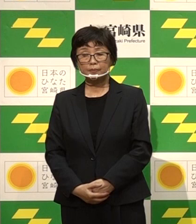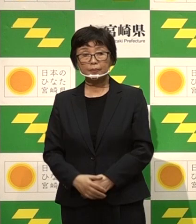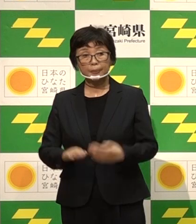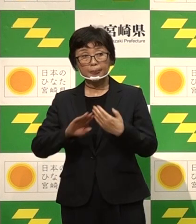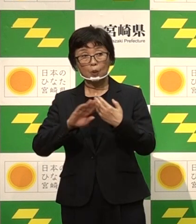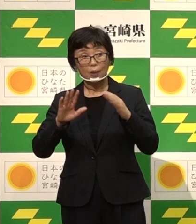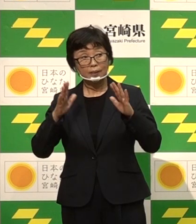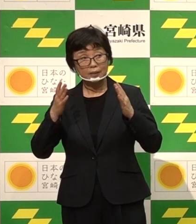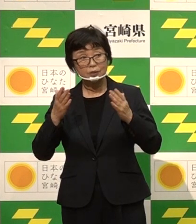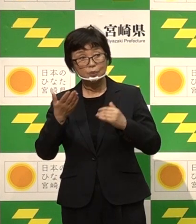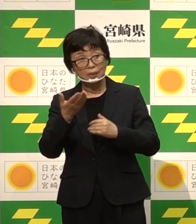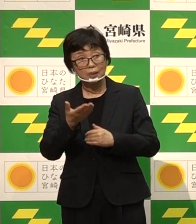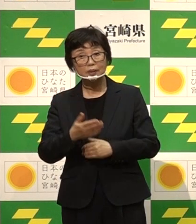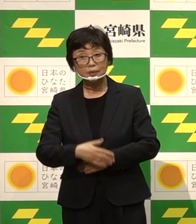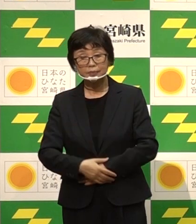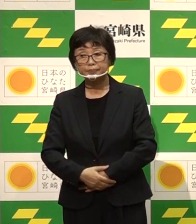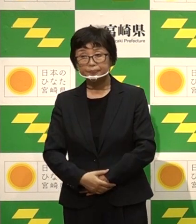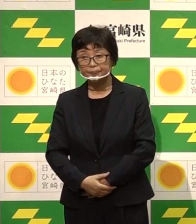他の質問はどうでしょうか。